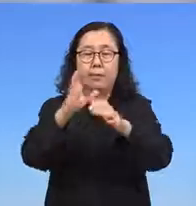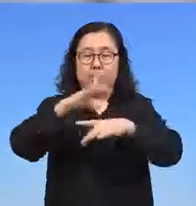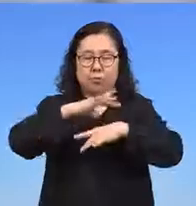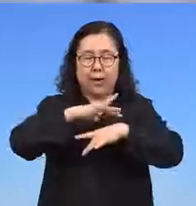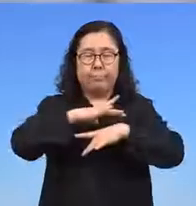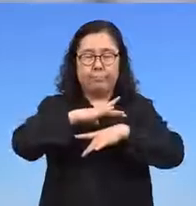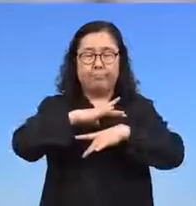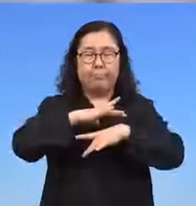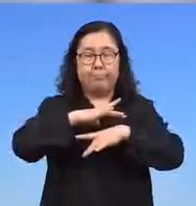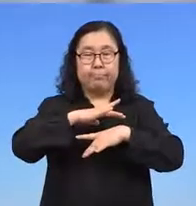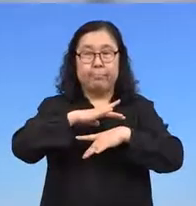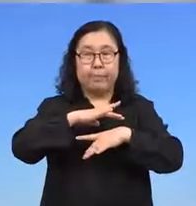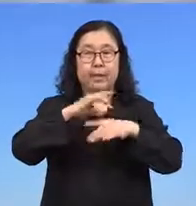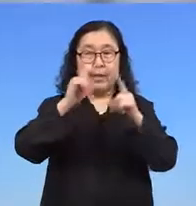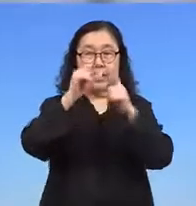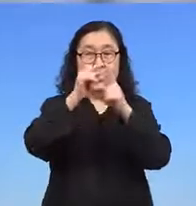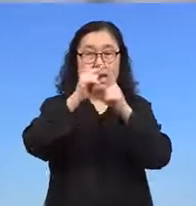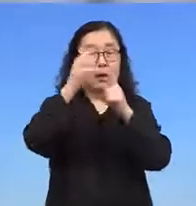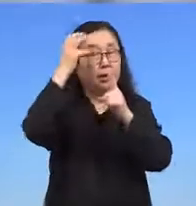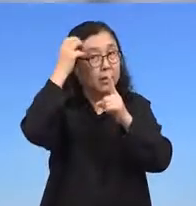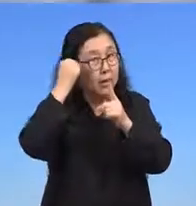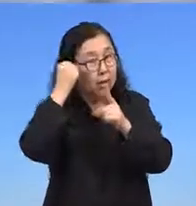기억하십니까?